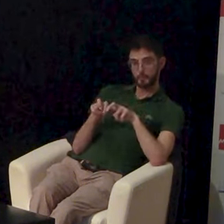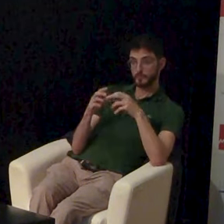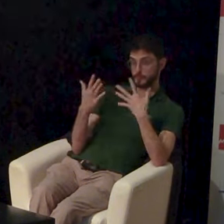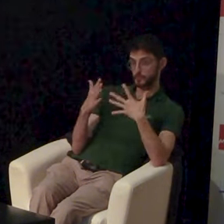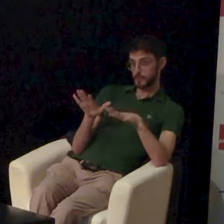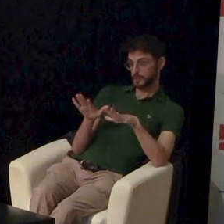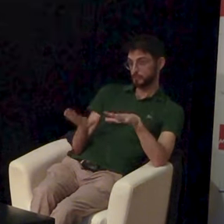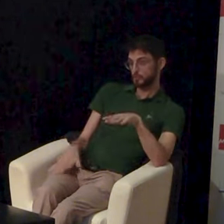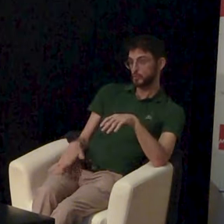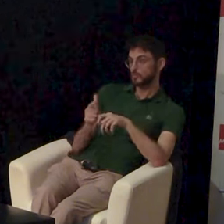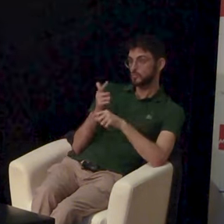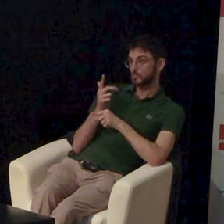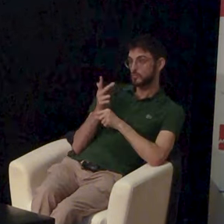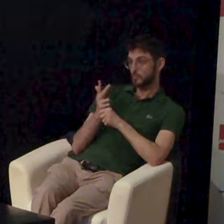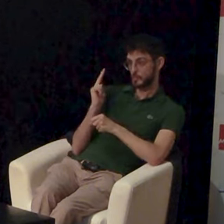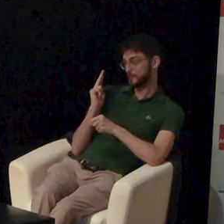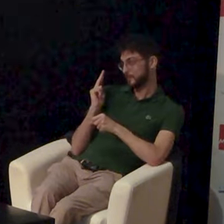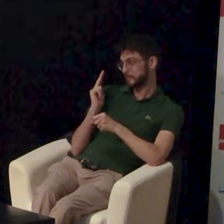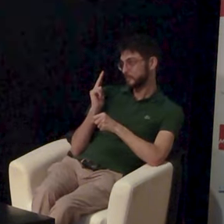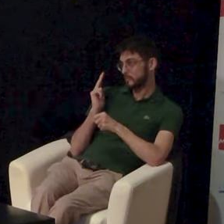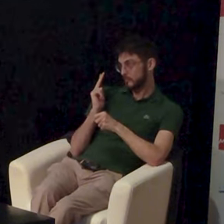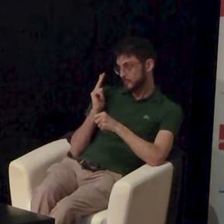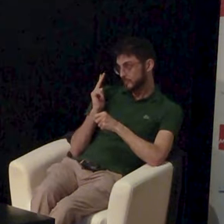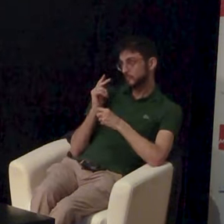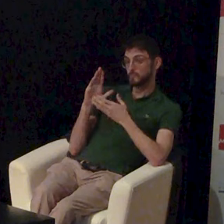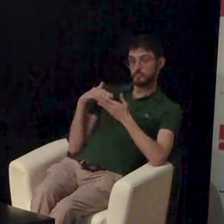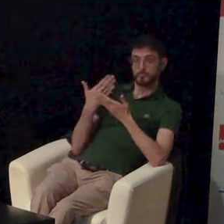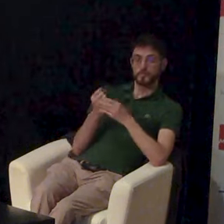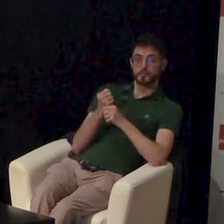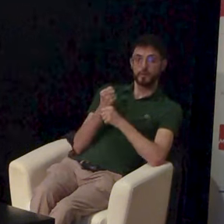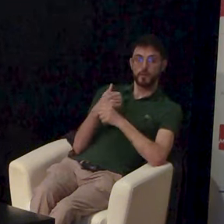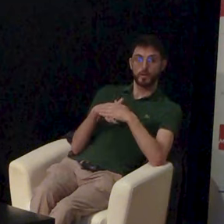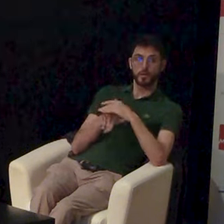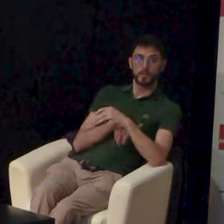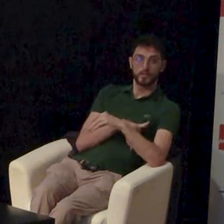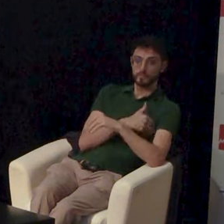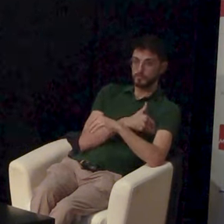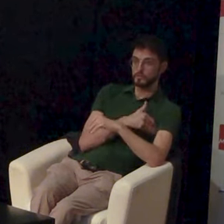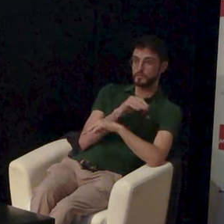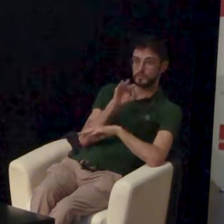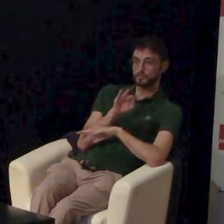d'ingénieur en génie civil, et puis j'ai eu un diplôme d'architecte, donc bicursus, il y a